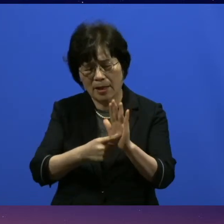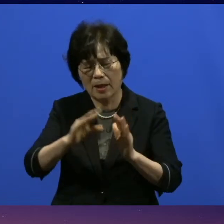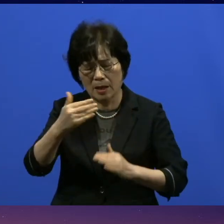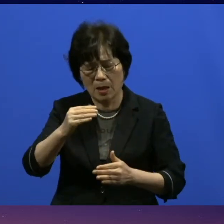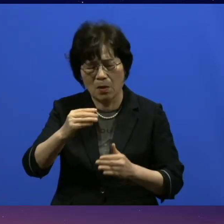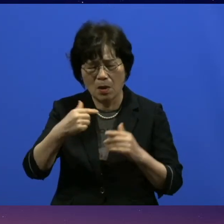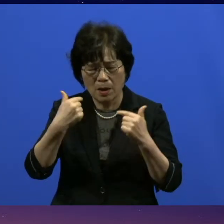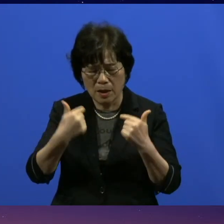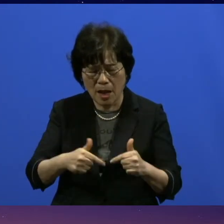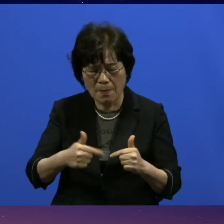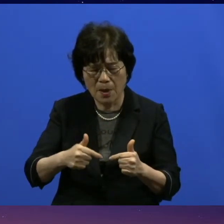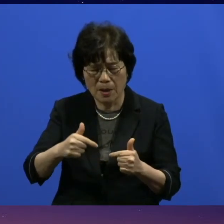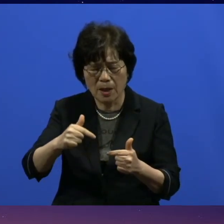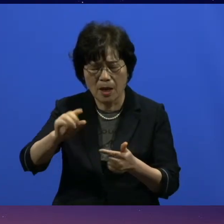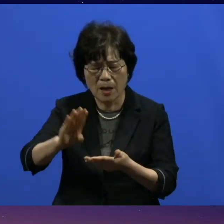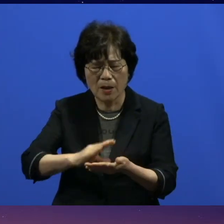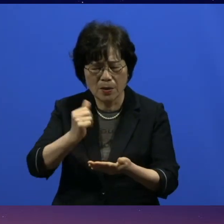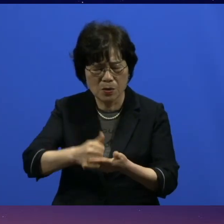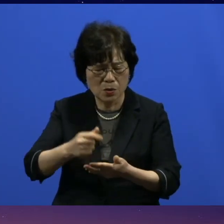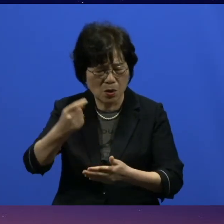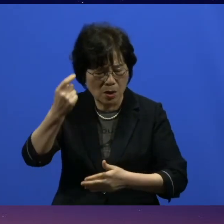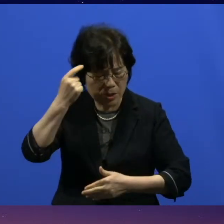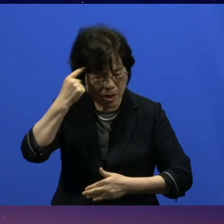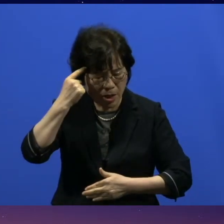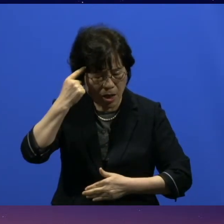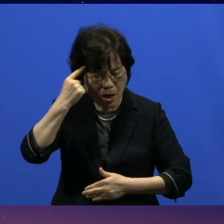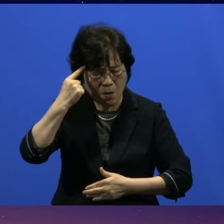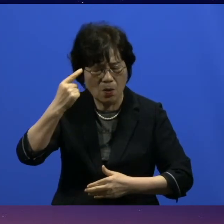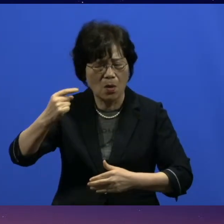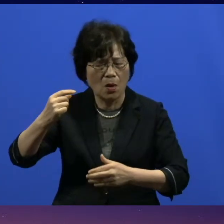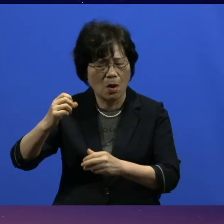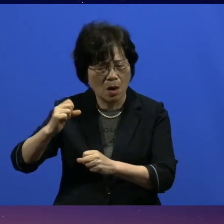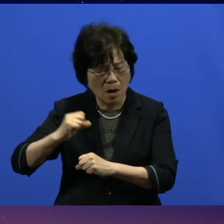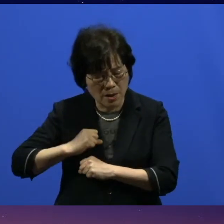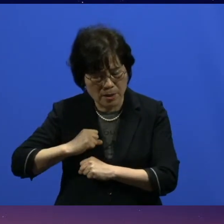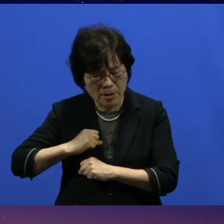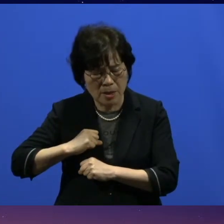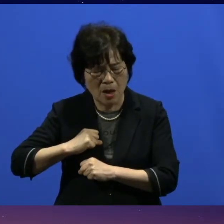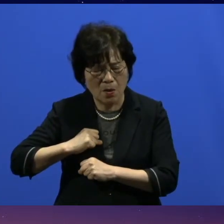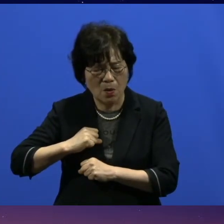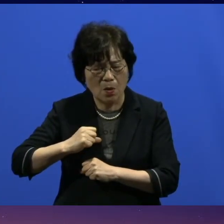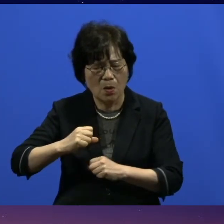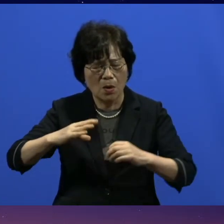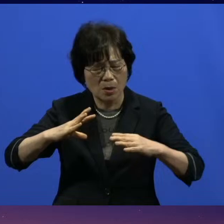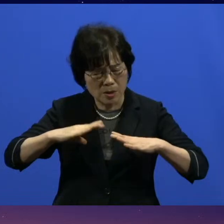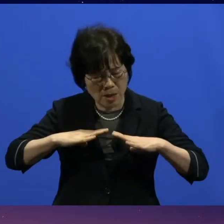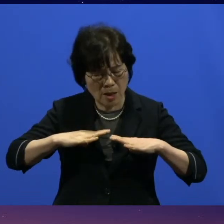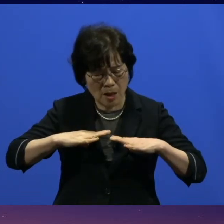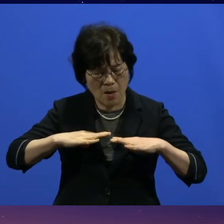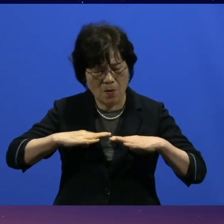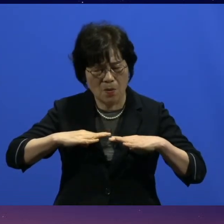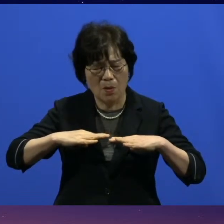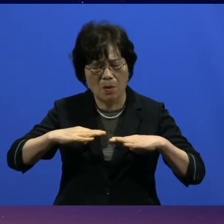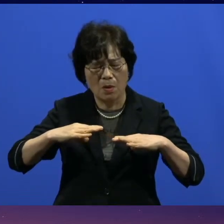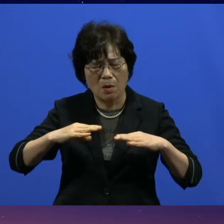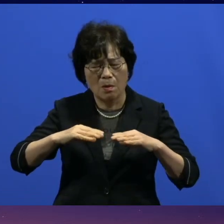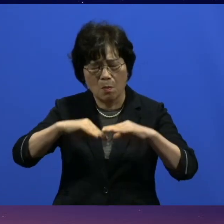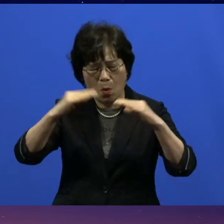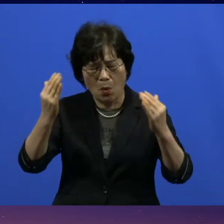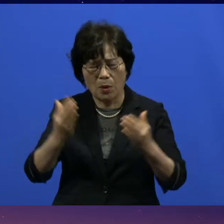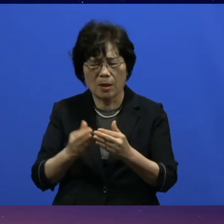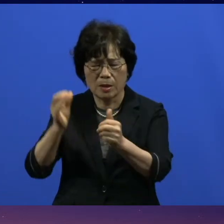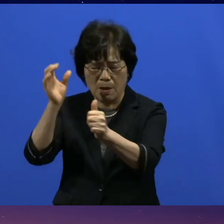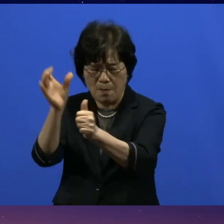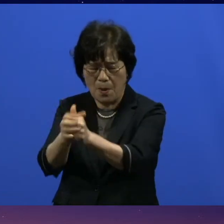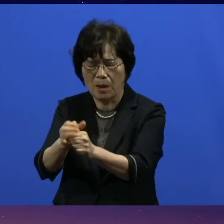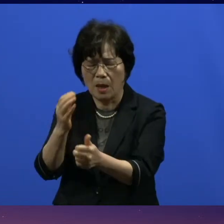그분을 의식해야 되고 그분을 의지해야 하고 그분을 자랑하고 그분을 드러내는 일에 우리의 삶의 모든 것을 걸게 하여